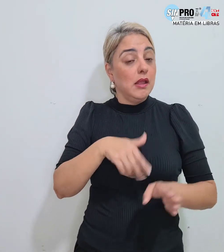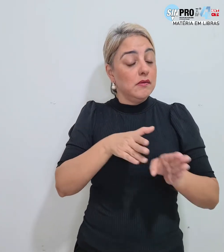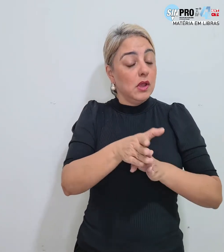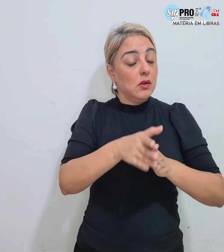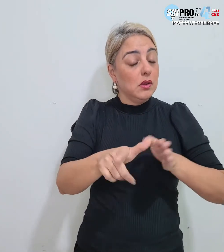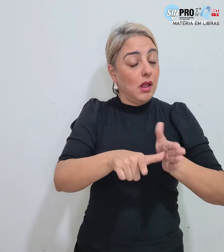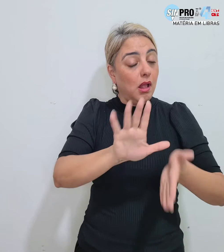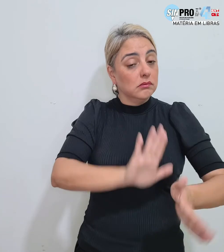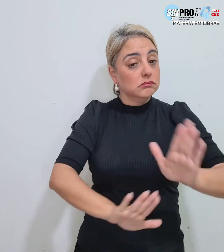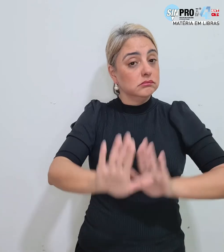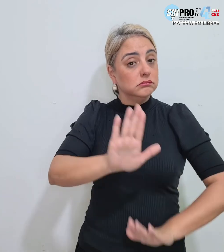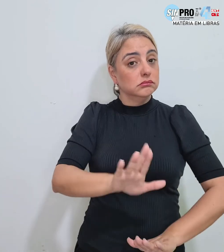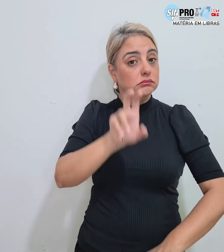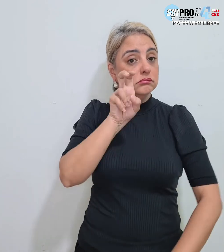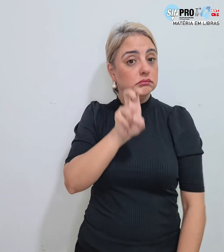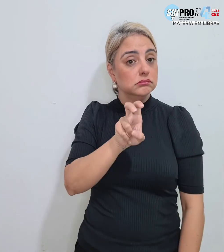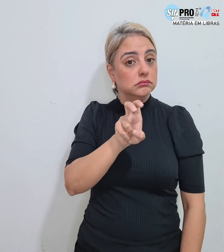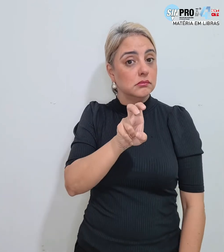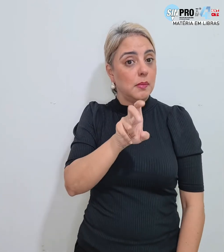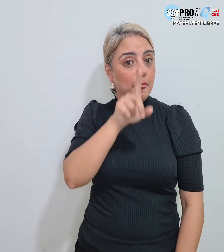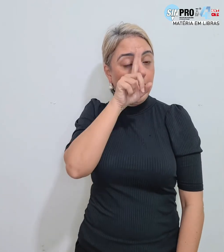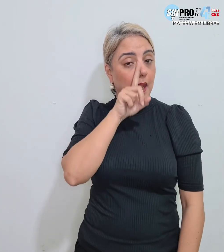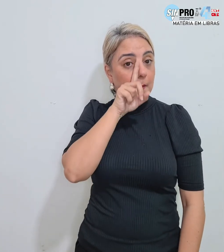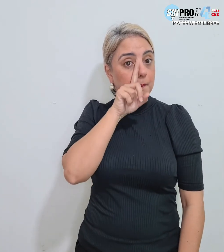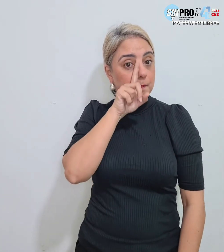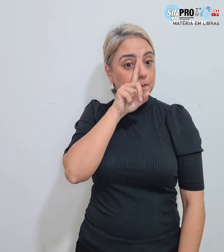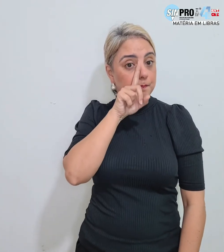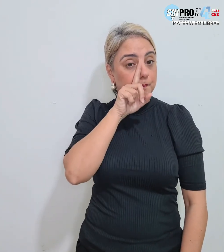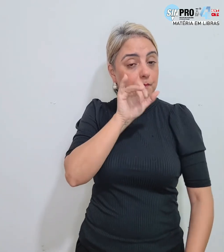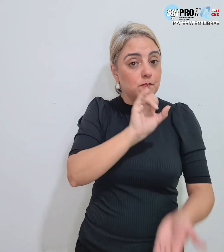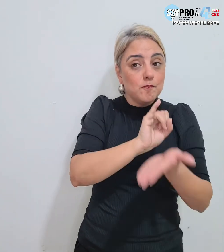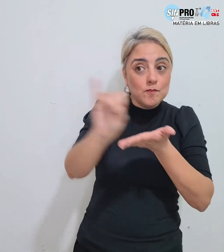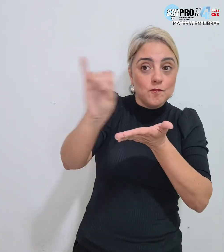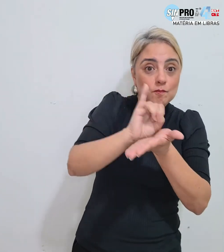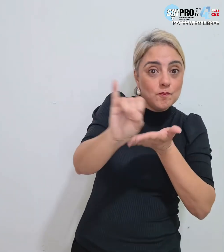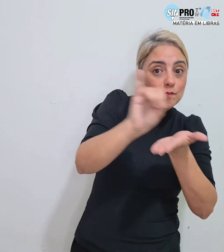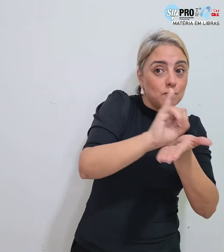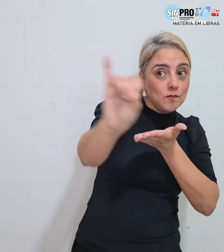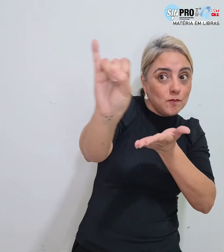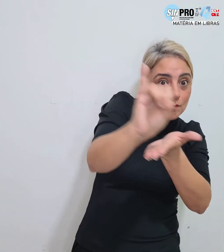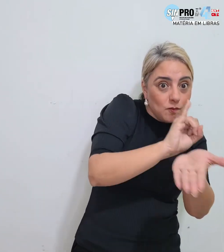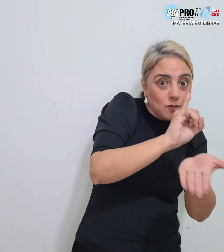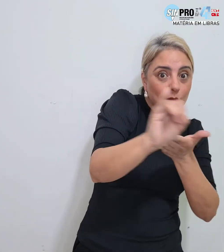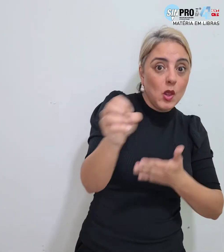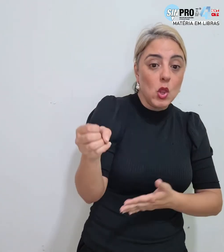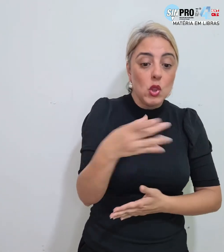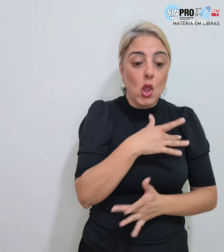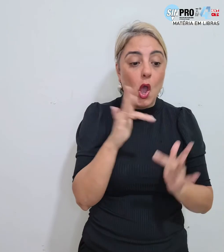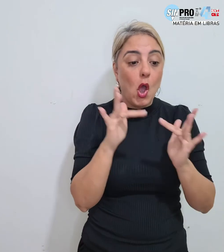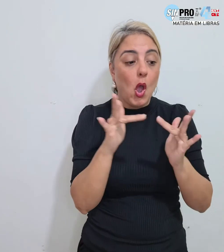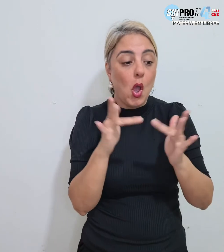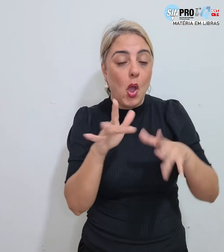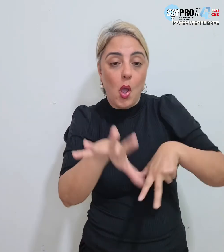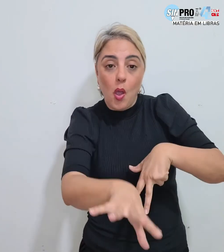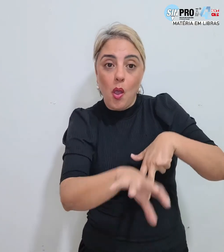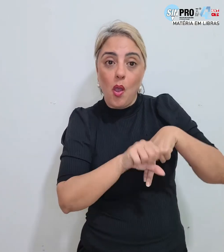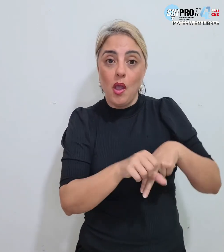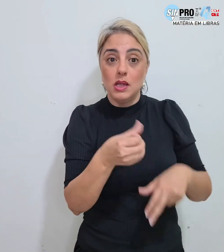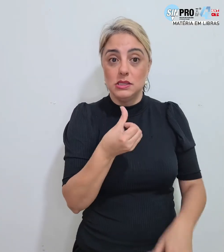de prevenção. 5. O risco de importação de novos casos precisa ser gerenciado.